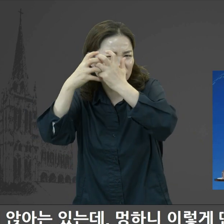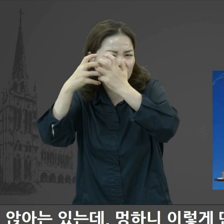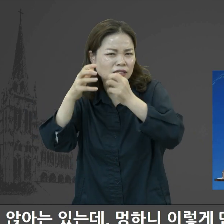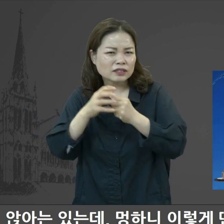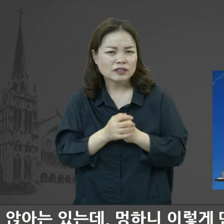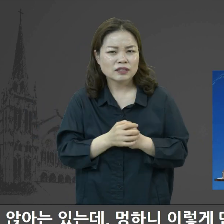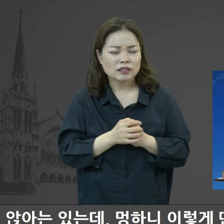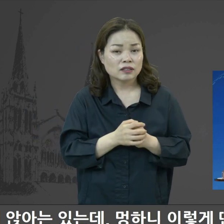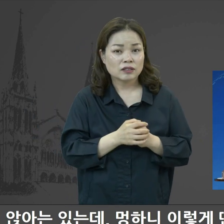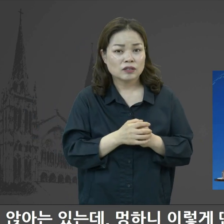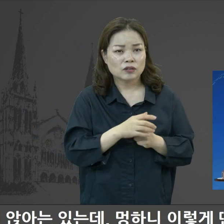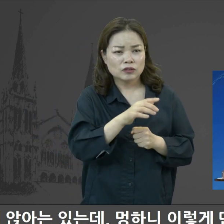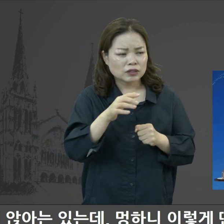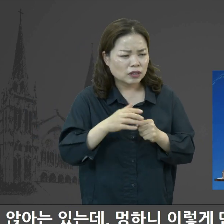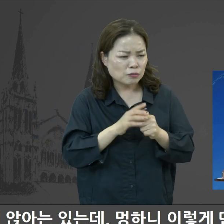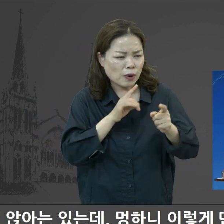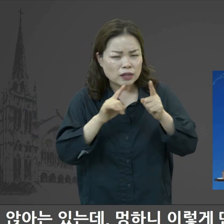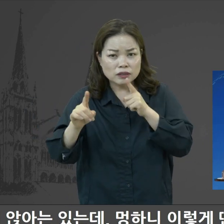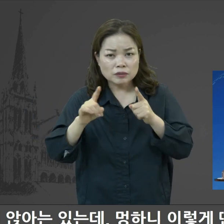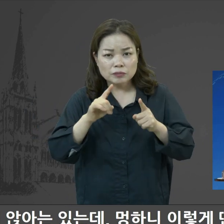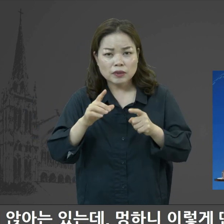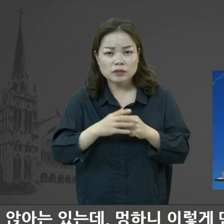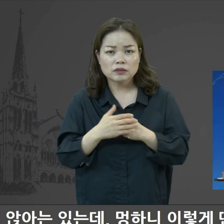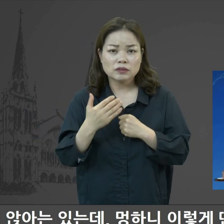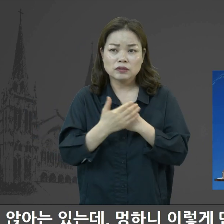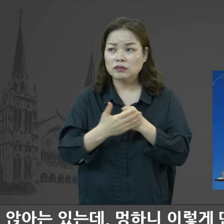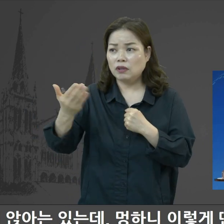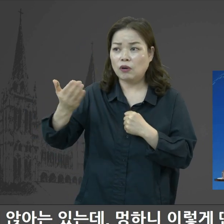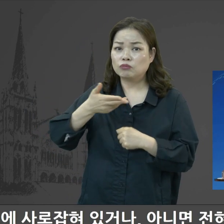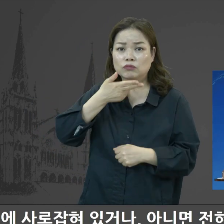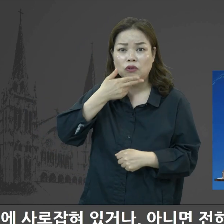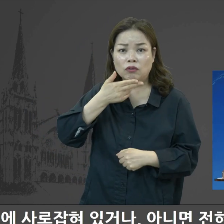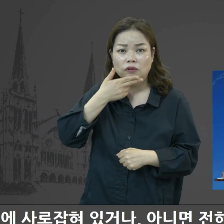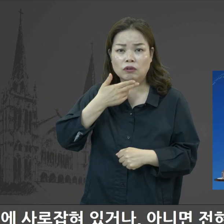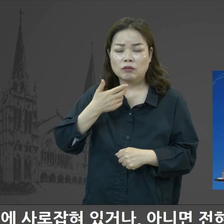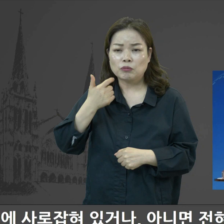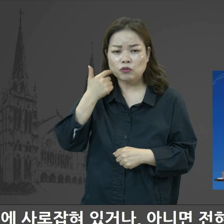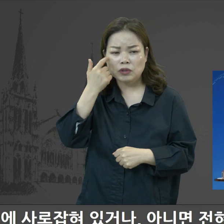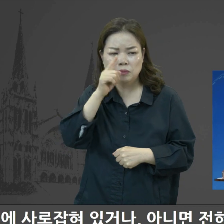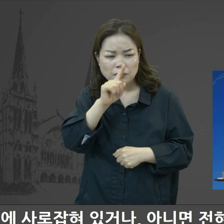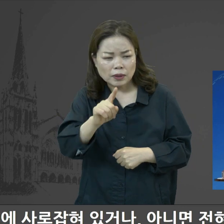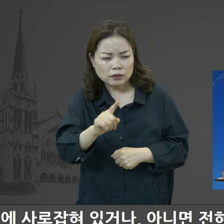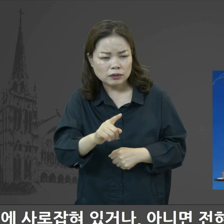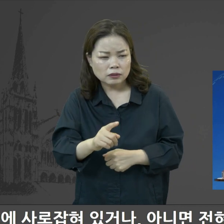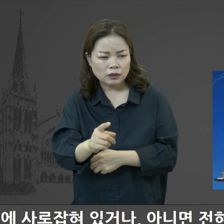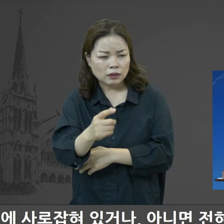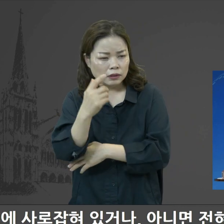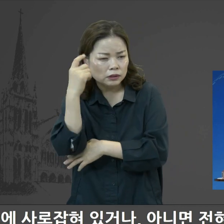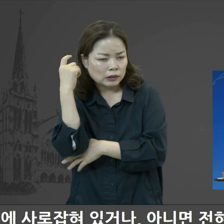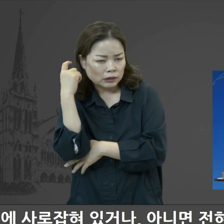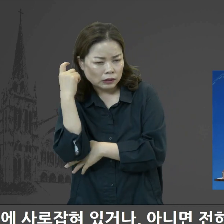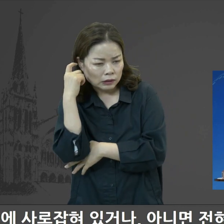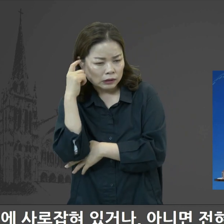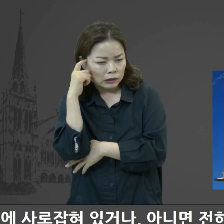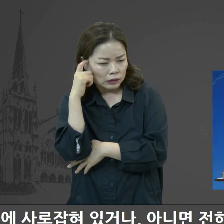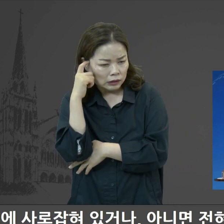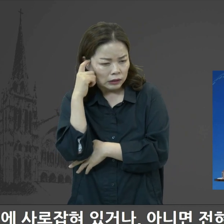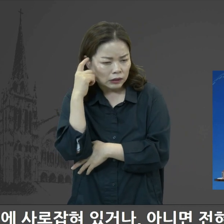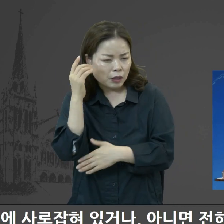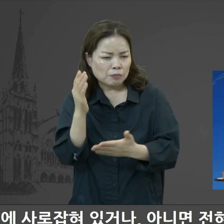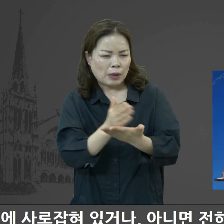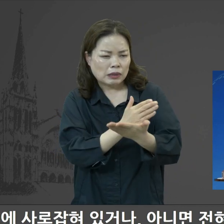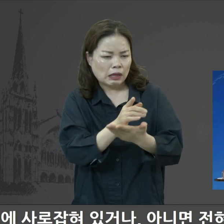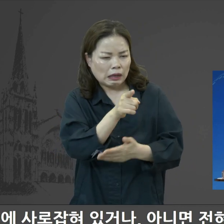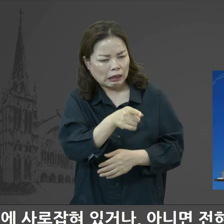아니면 전혀 그 말씀의 은혜는 받는 게 아니라 목사님 말씀을 가만히 이렇게 듣고 있으면서 판단하고